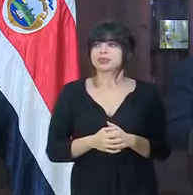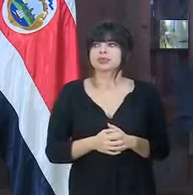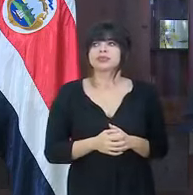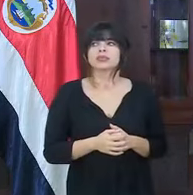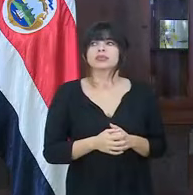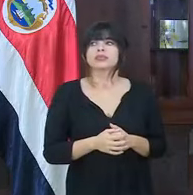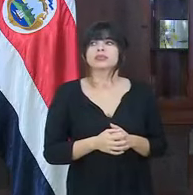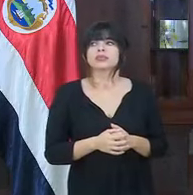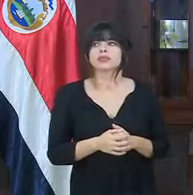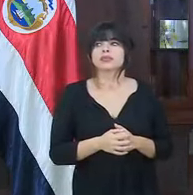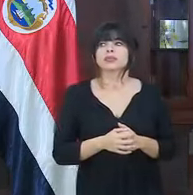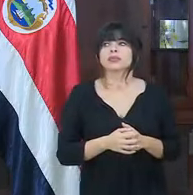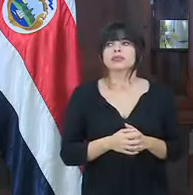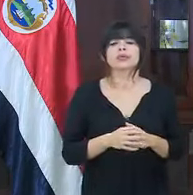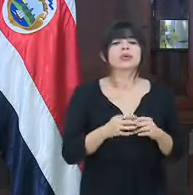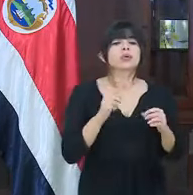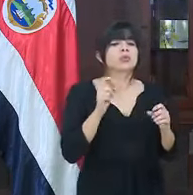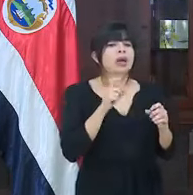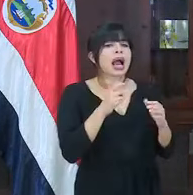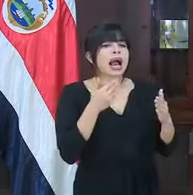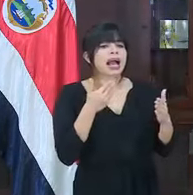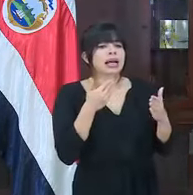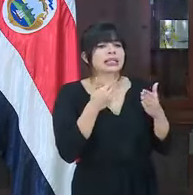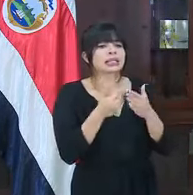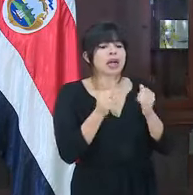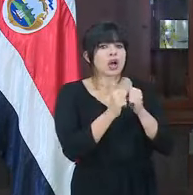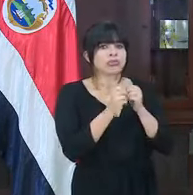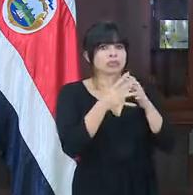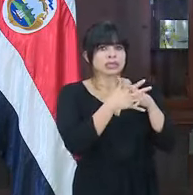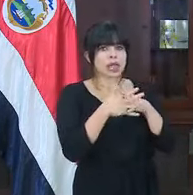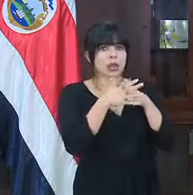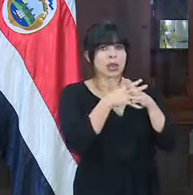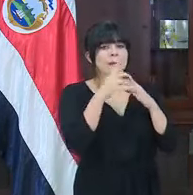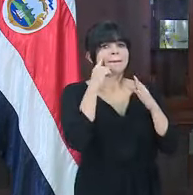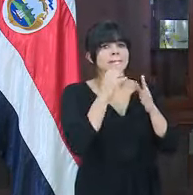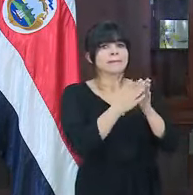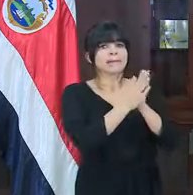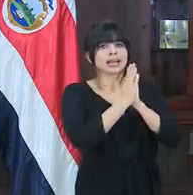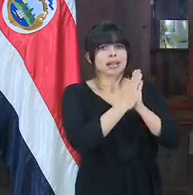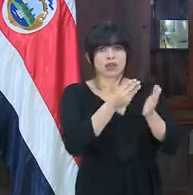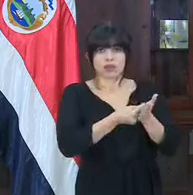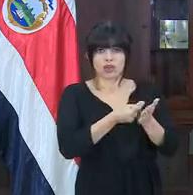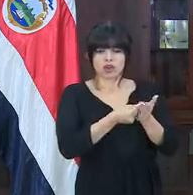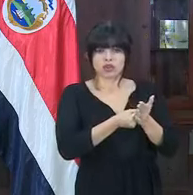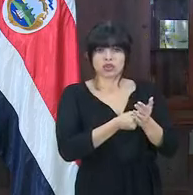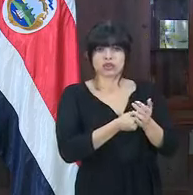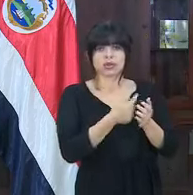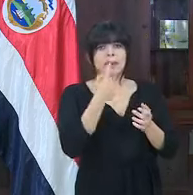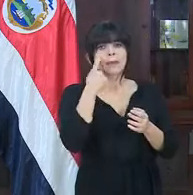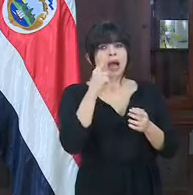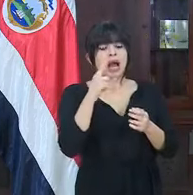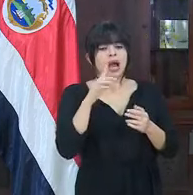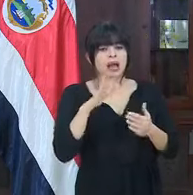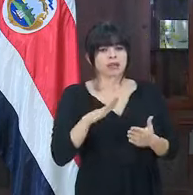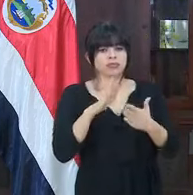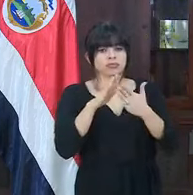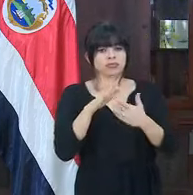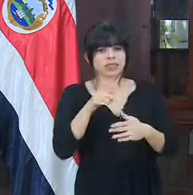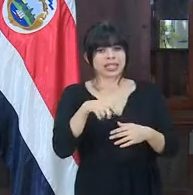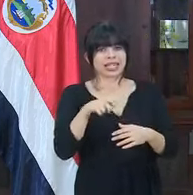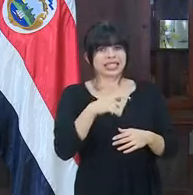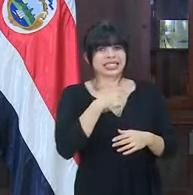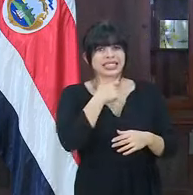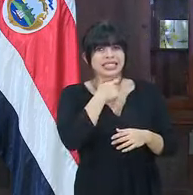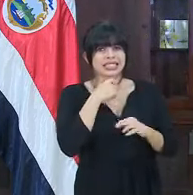¿Ha sido algún acercamiento con Estados Unidos para pedir fondos para enfrentar estas